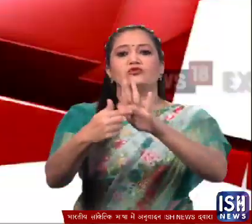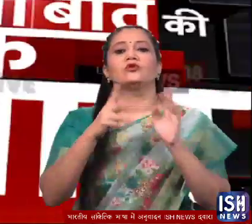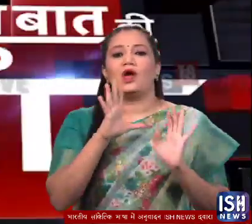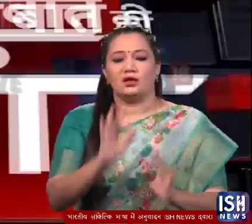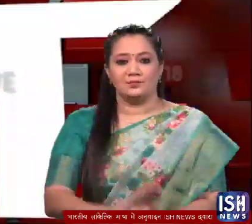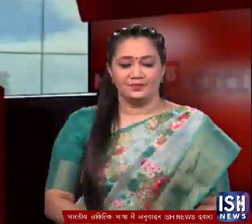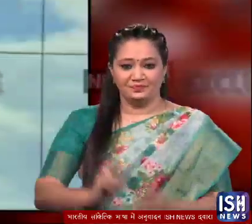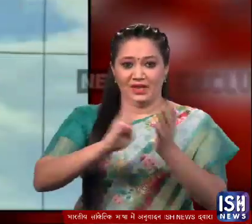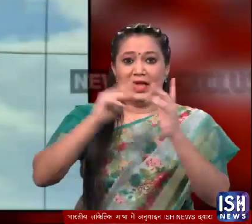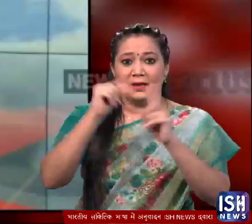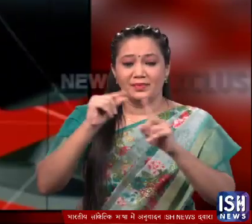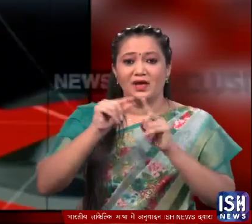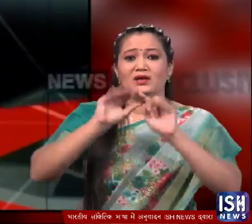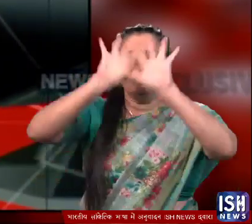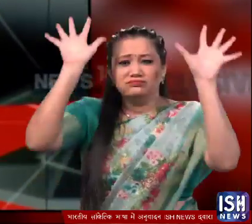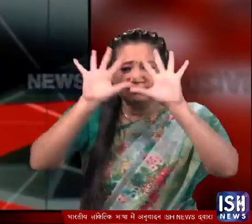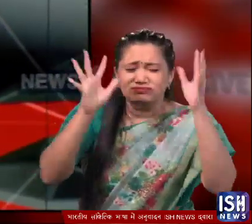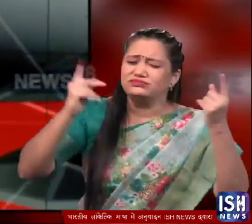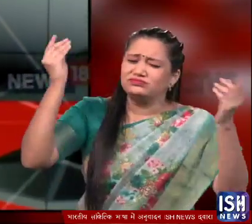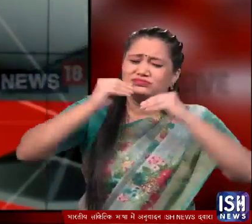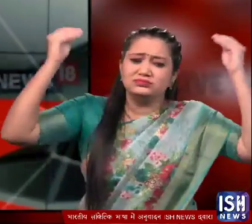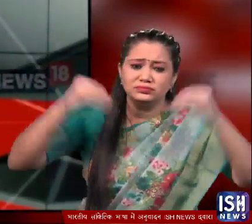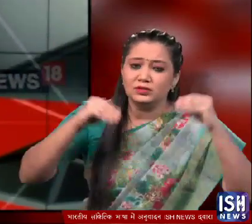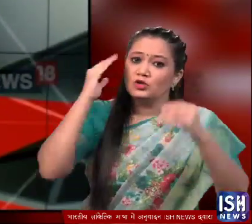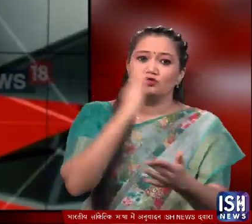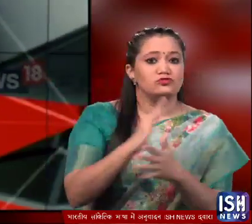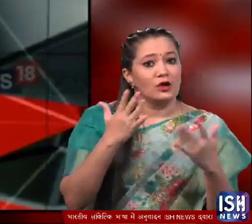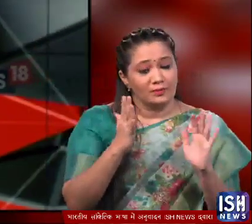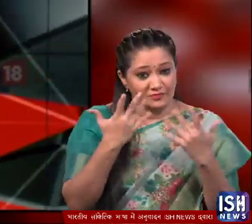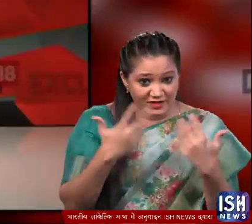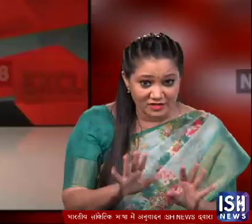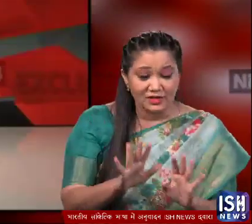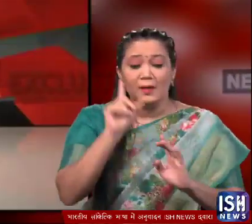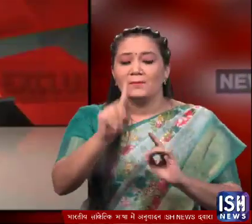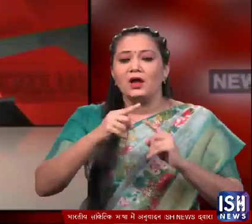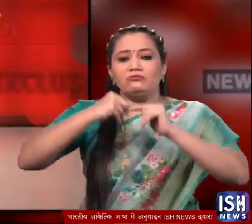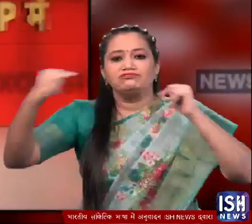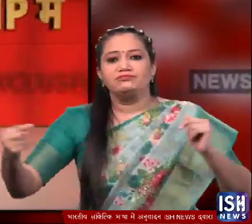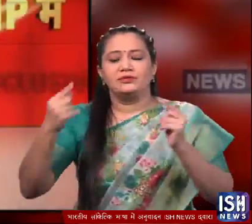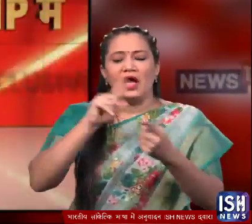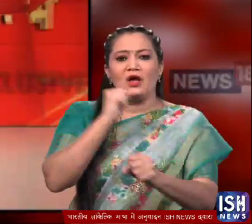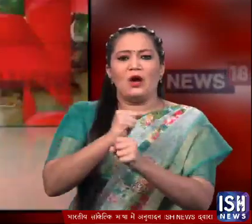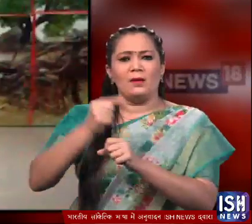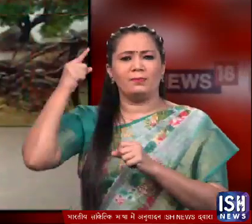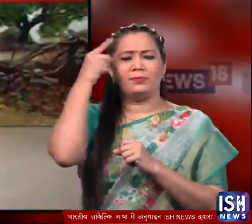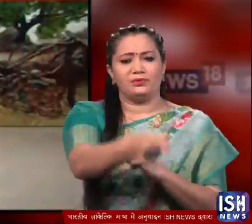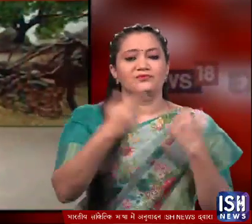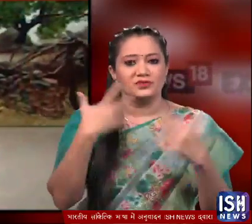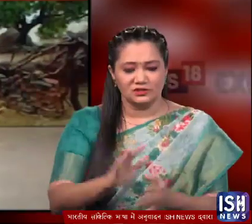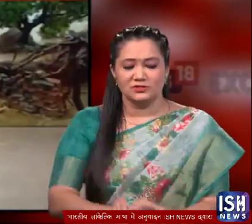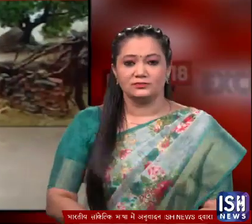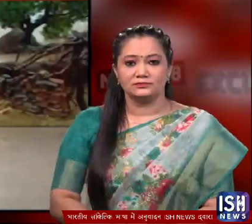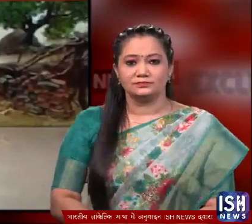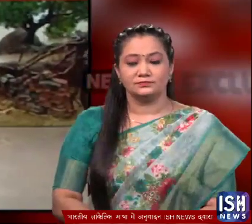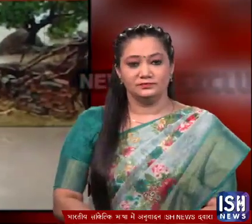जा रहा है। मध्य प्रदेश में आसमान से आफत बरसनी तो बंद हुई है, लेकिन अब विपक्ष ने सरकार पर सवालों के बम बरसाने